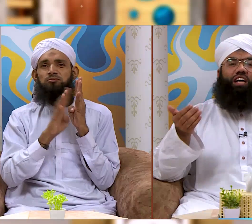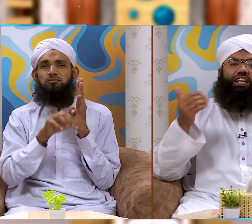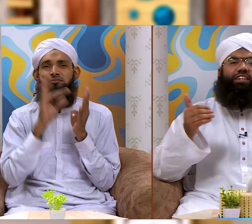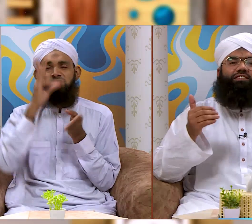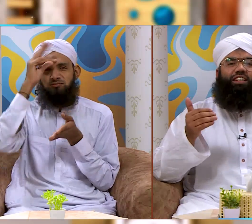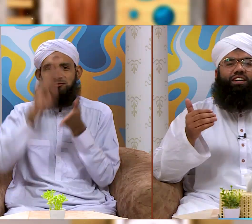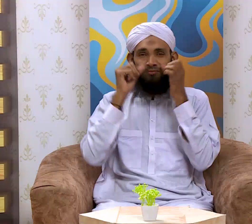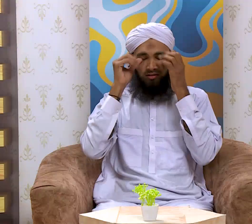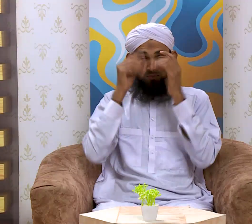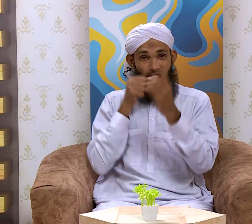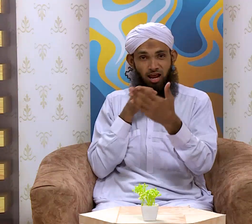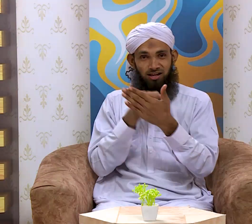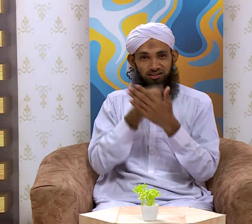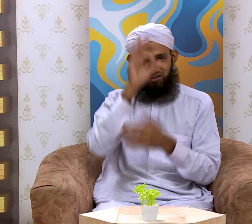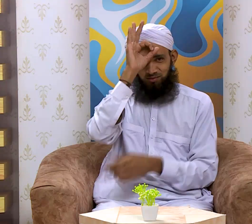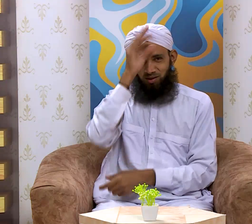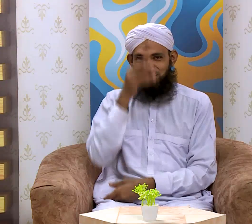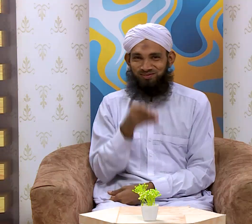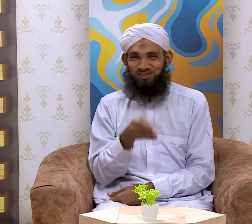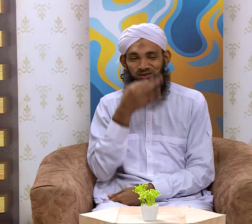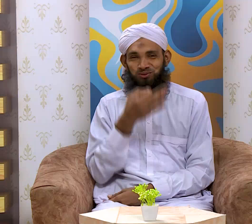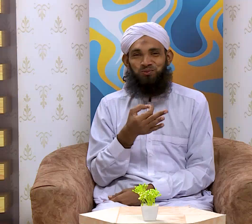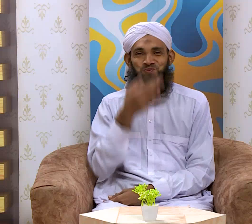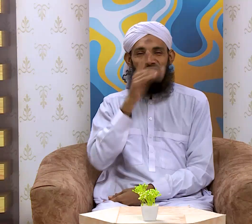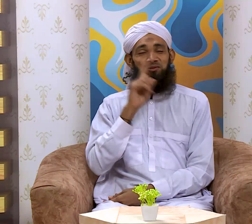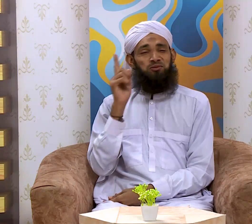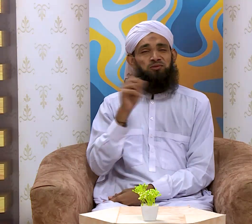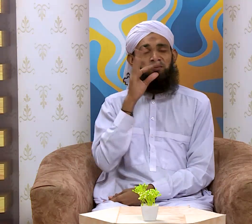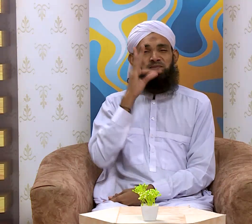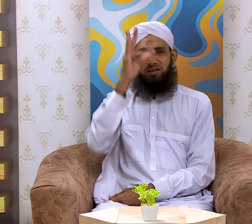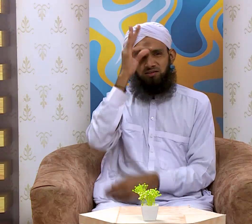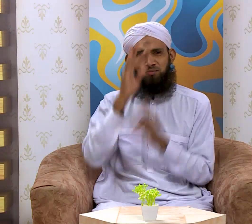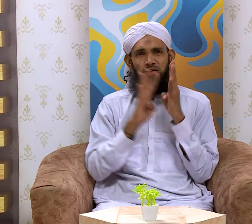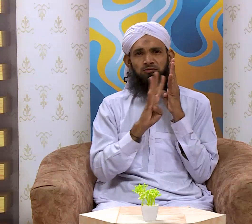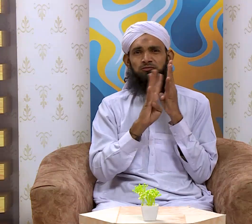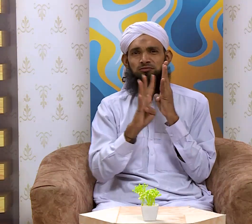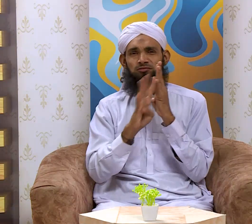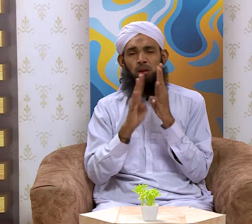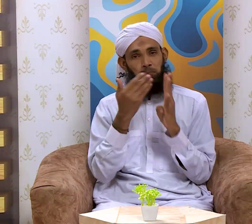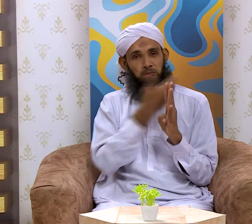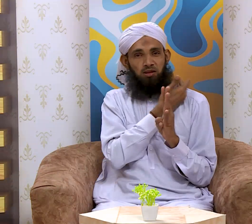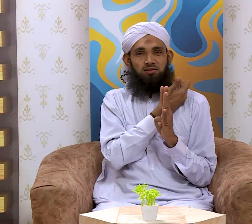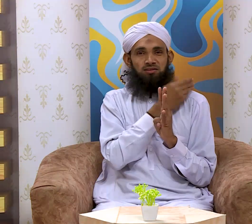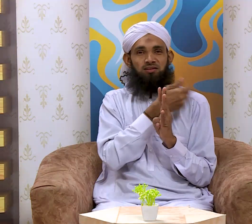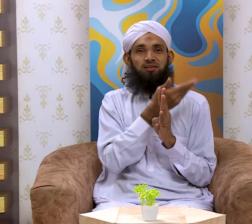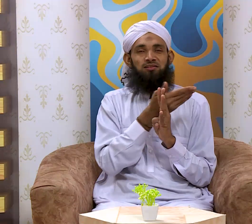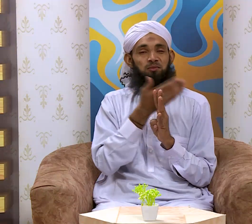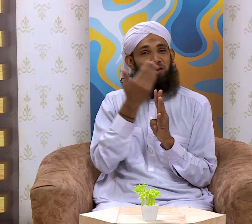ساری ہستیاں نبی کریم صلی اللہ علیہ وآلہ وصحبہ وبارک وسلم کے مقتدی بن کر کھڑے ہیں جو سلطنت آگے کر کے